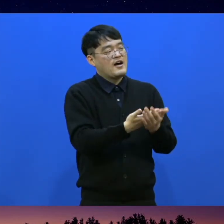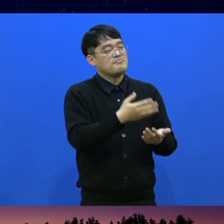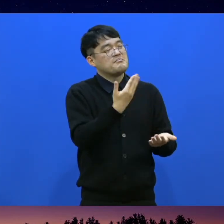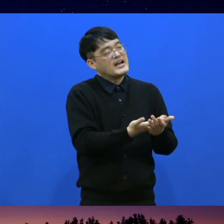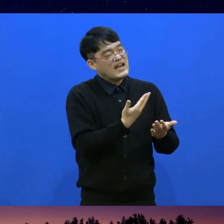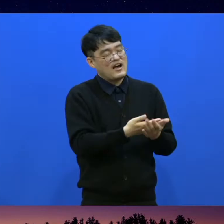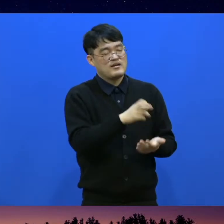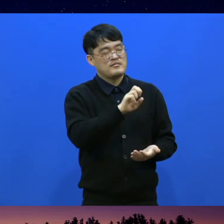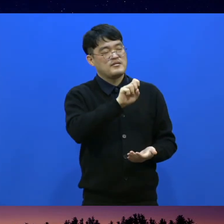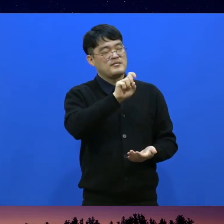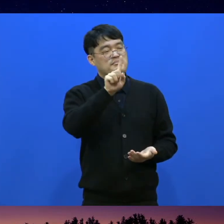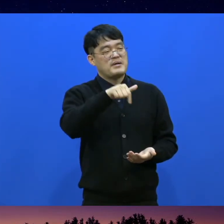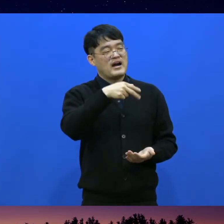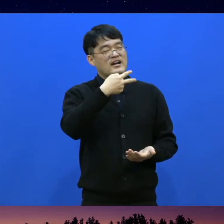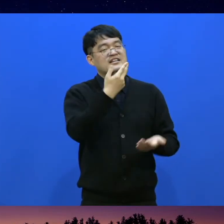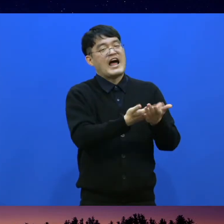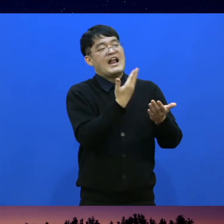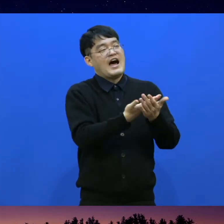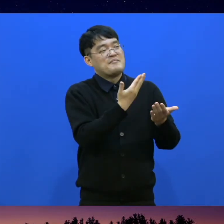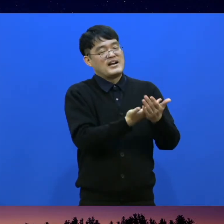내가 왜 이러지?